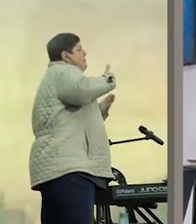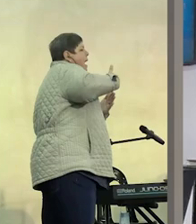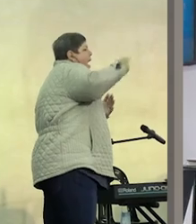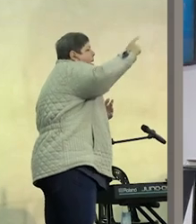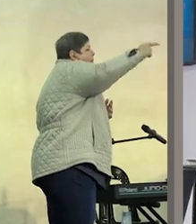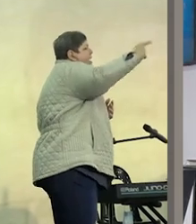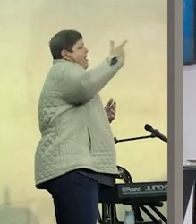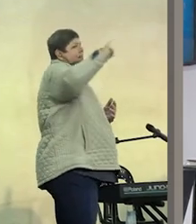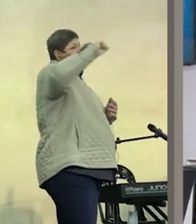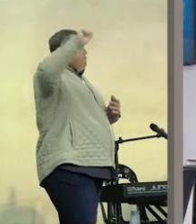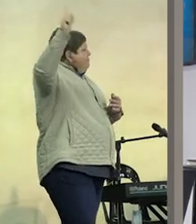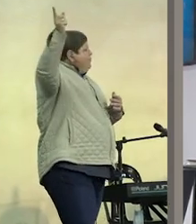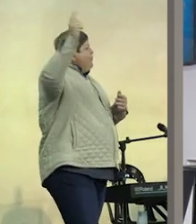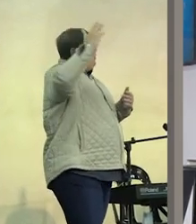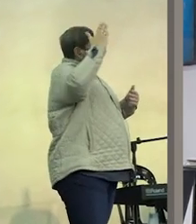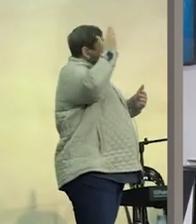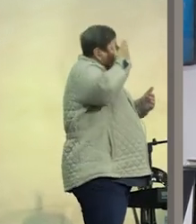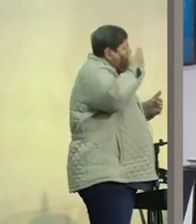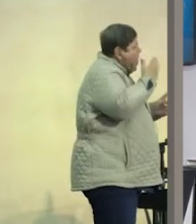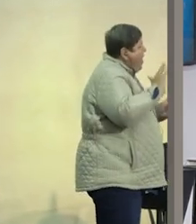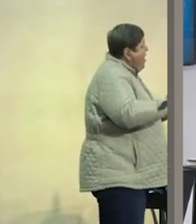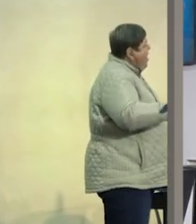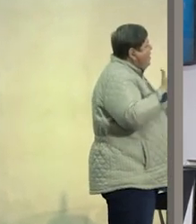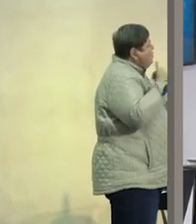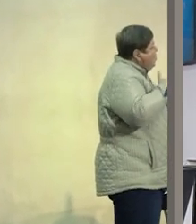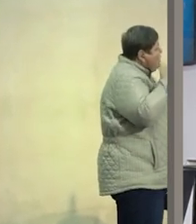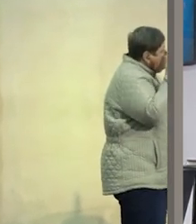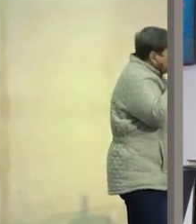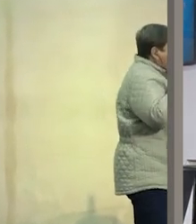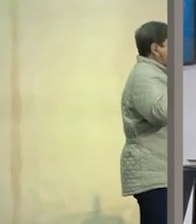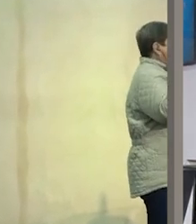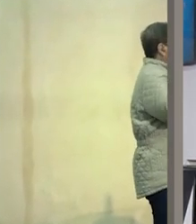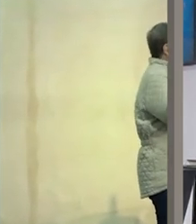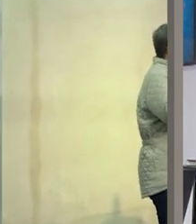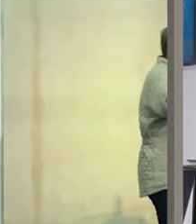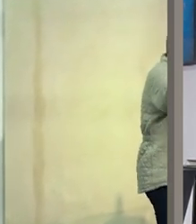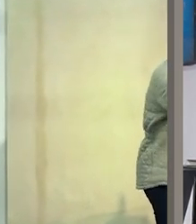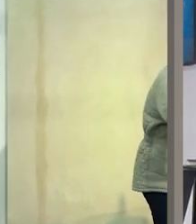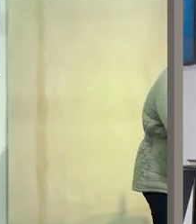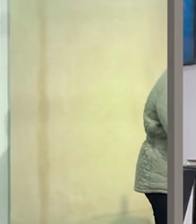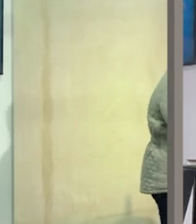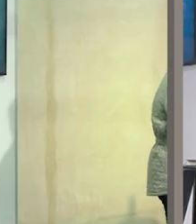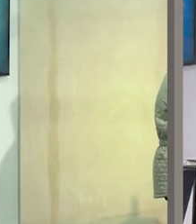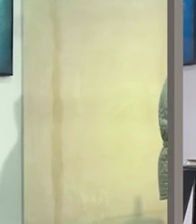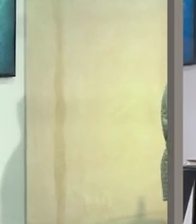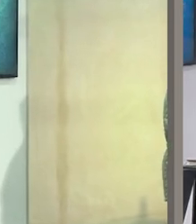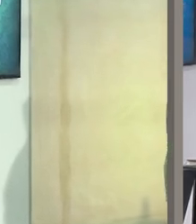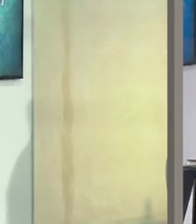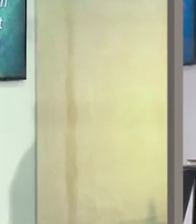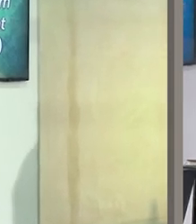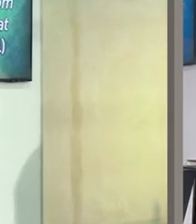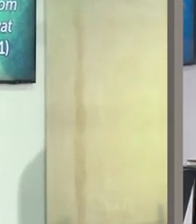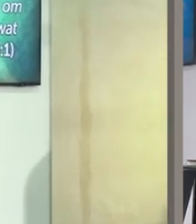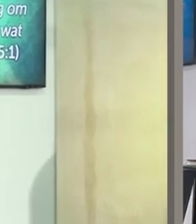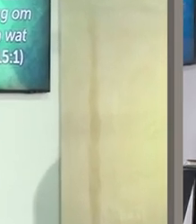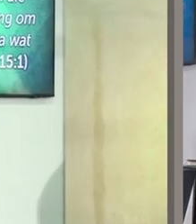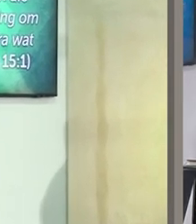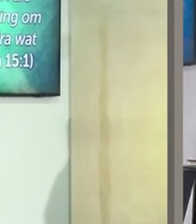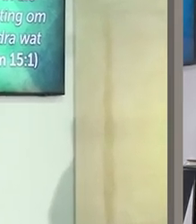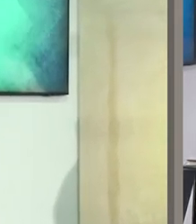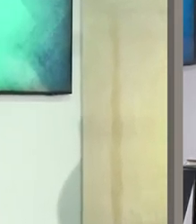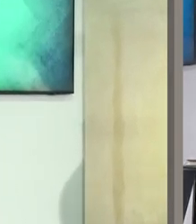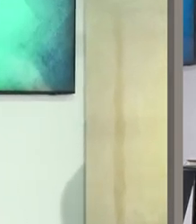daai wat nou daar agter is, die wat hier onder is, julle ons het vanoggend begin om in die gymkamer hier onder ook sonnaskool te, hoeveel te meer moet ek en jy nie vir